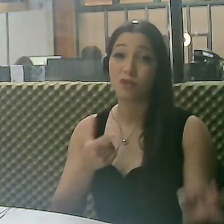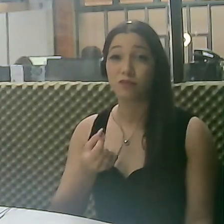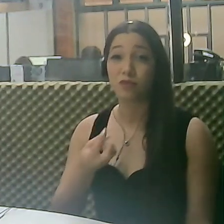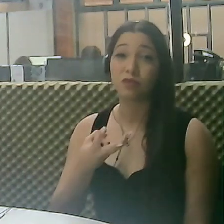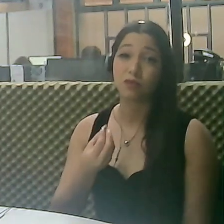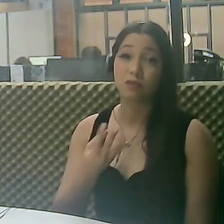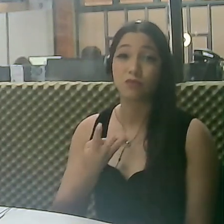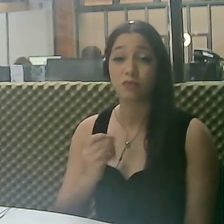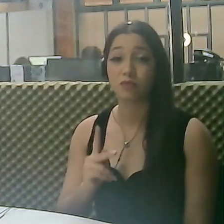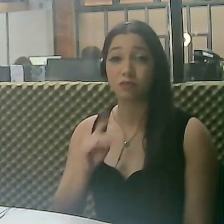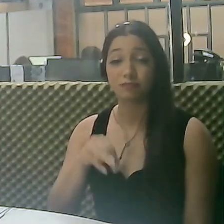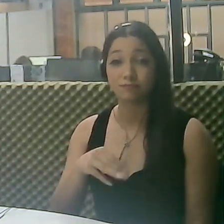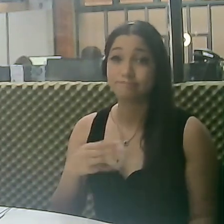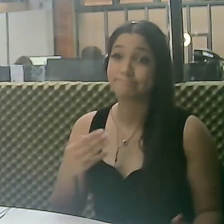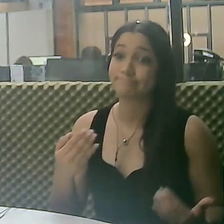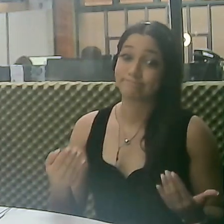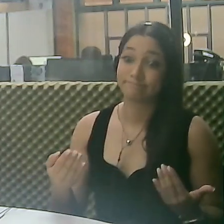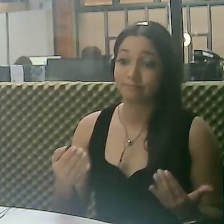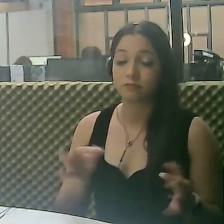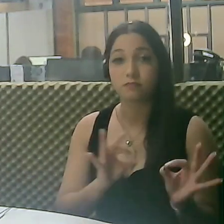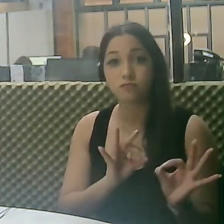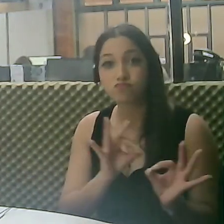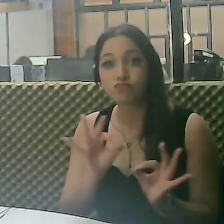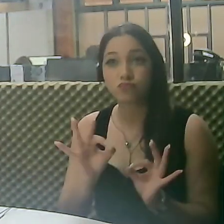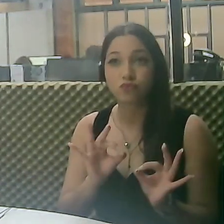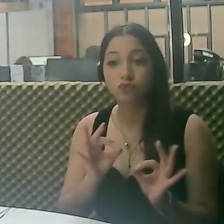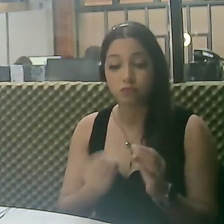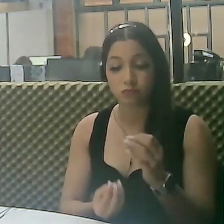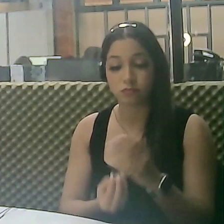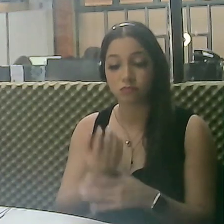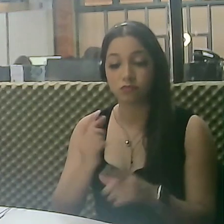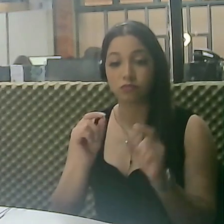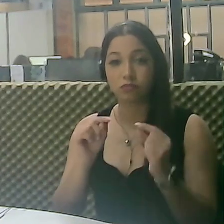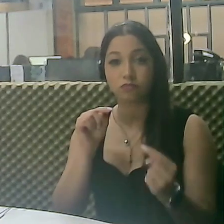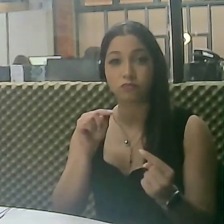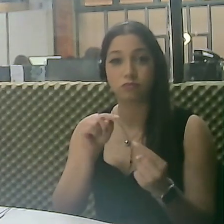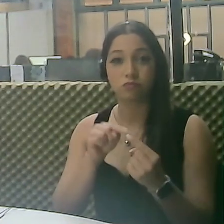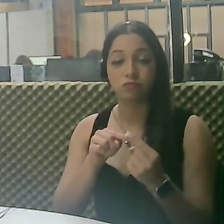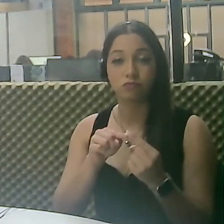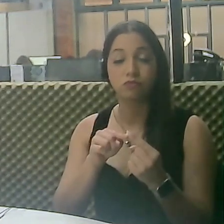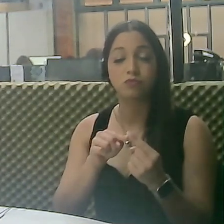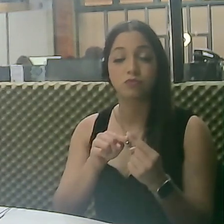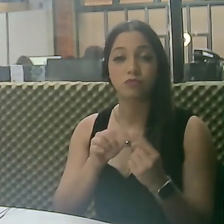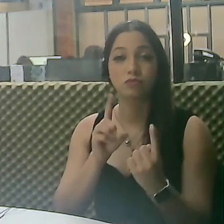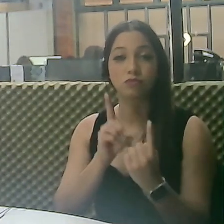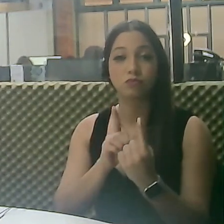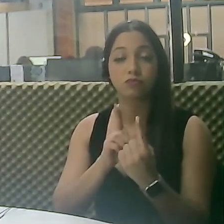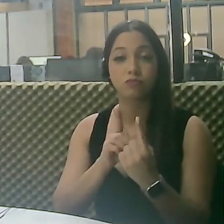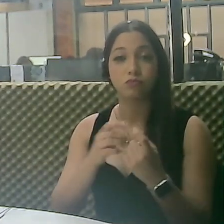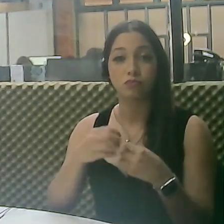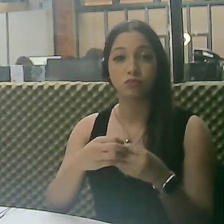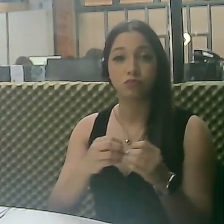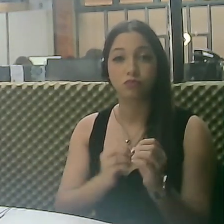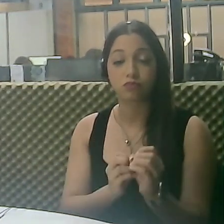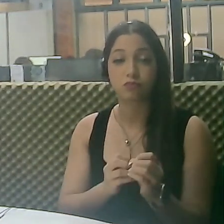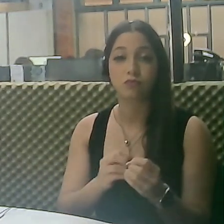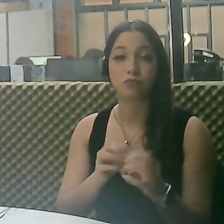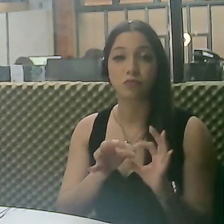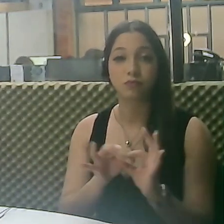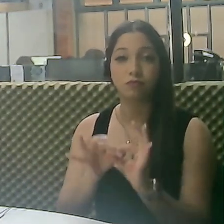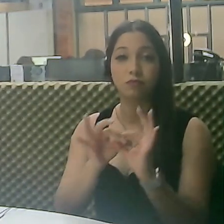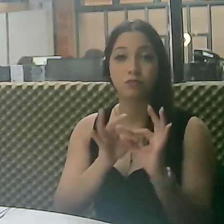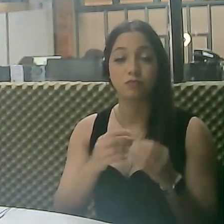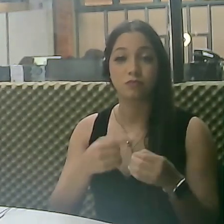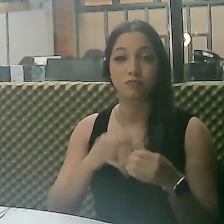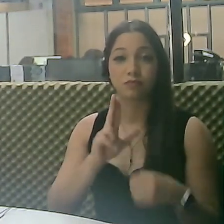30, 40 quilômetros. Então, esse projeto nós criamos ele, única e exclusivamente, para atender os distritos que fazem parte aqui da nossa